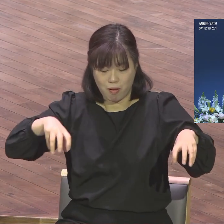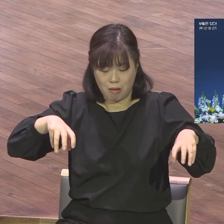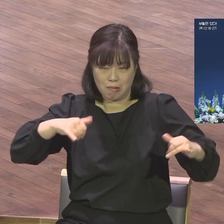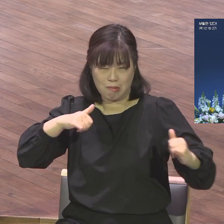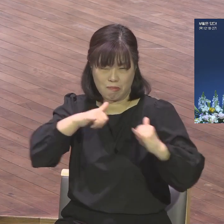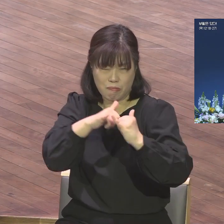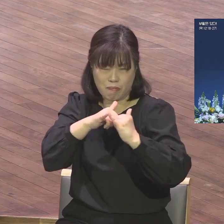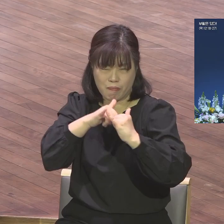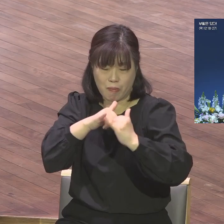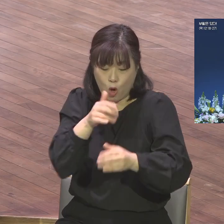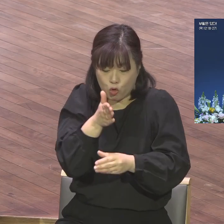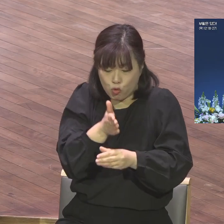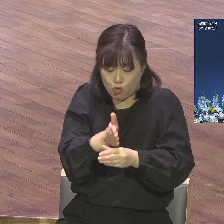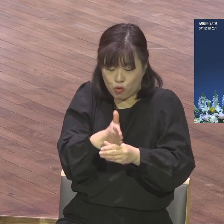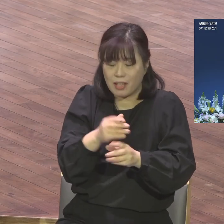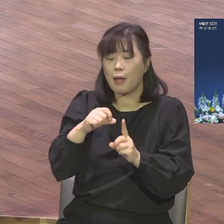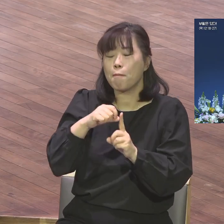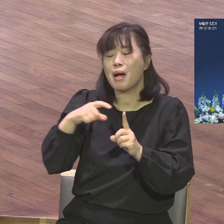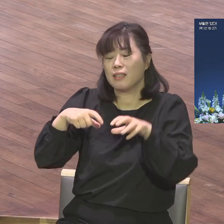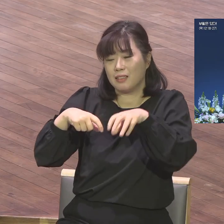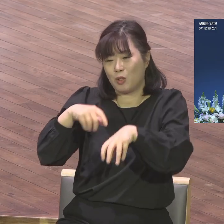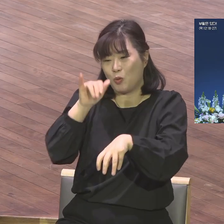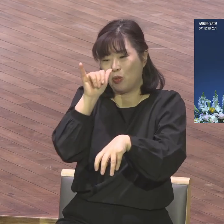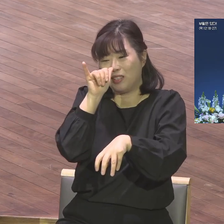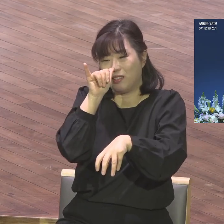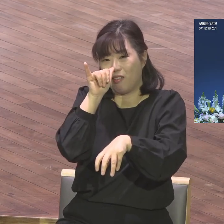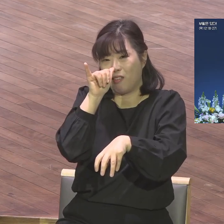있는 나라다. 그래 볼 수 있어요. 이번에